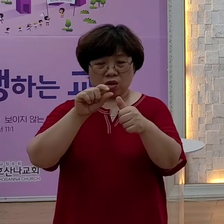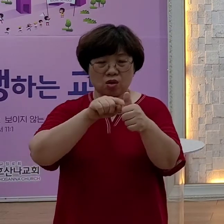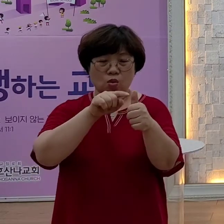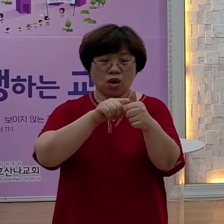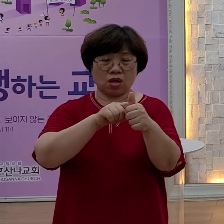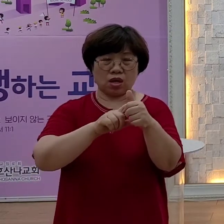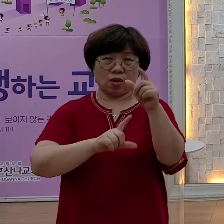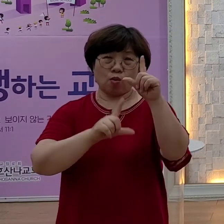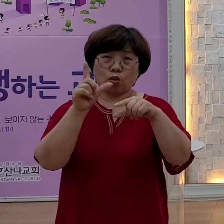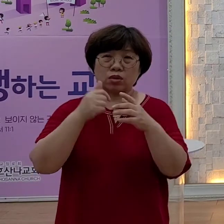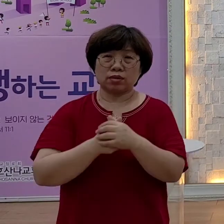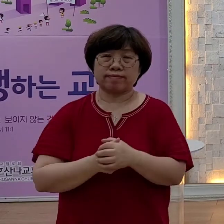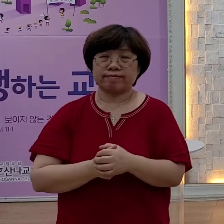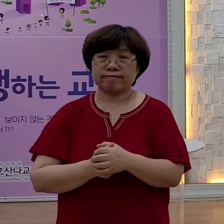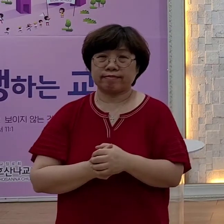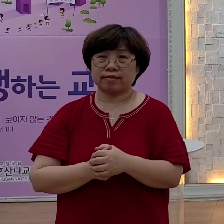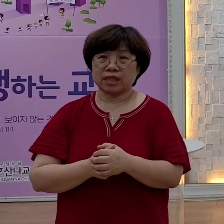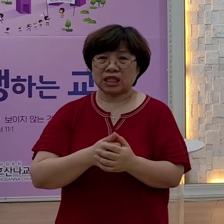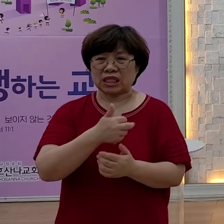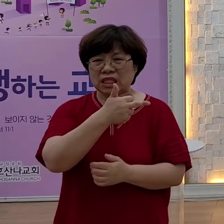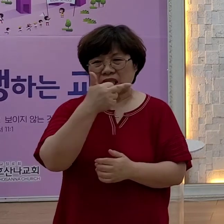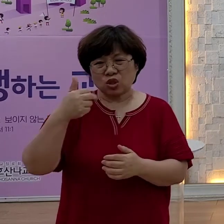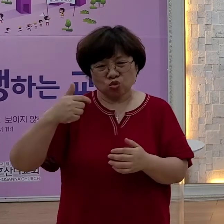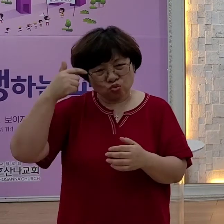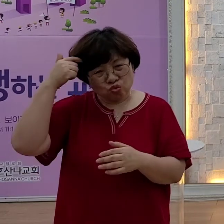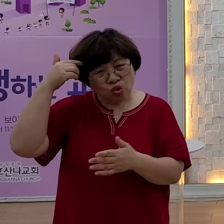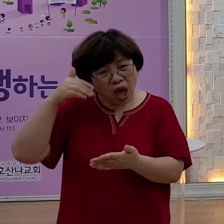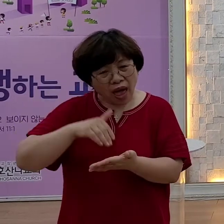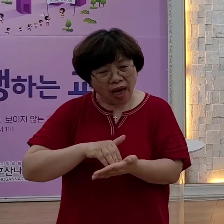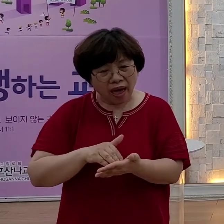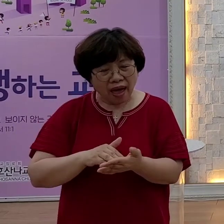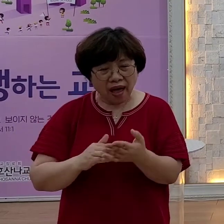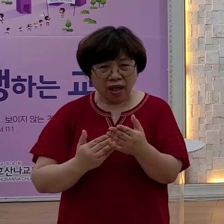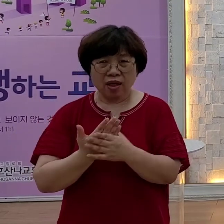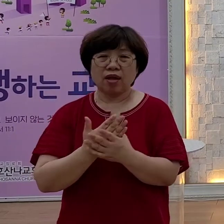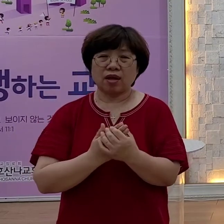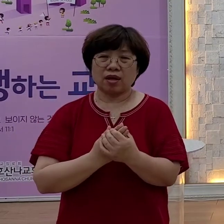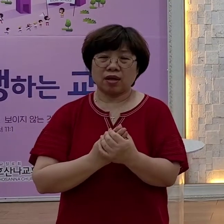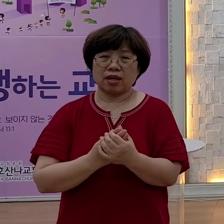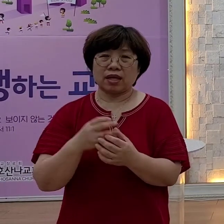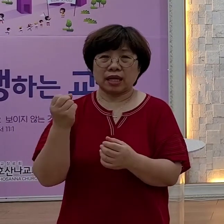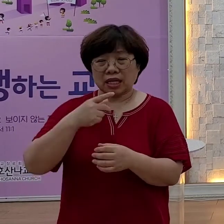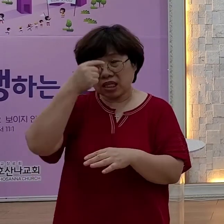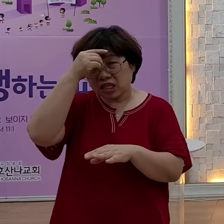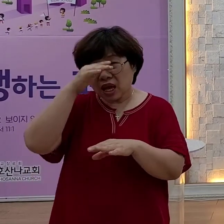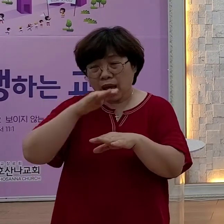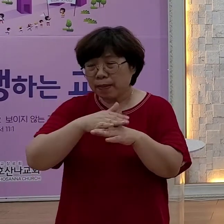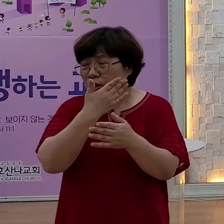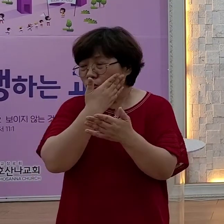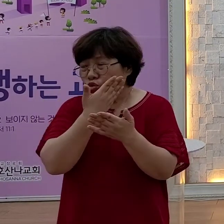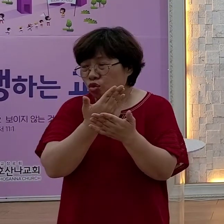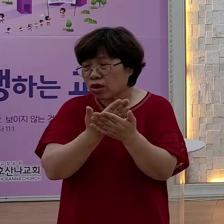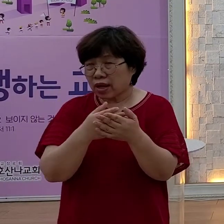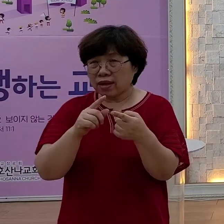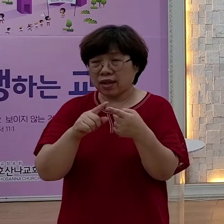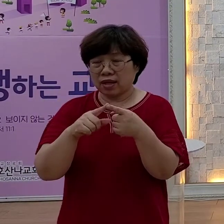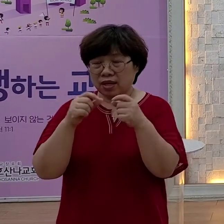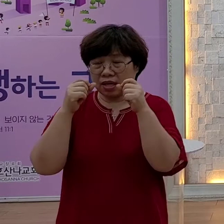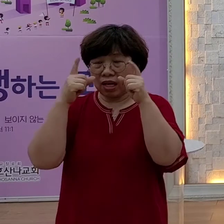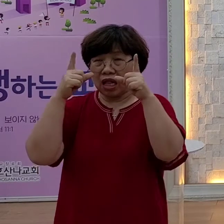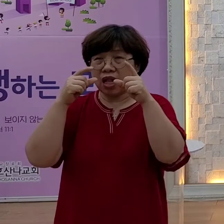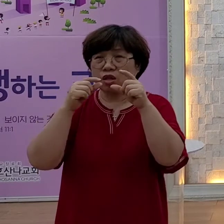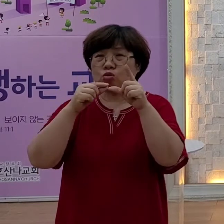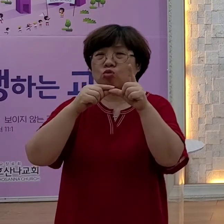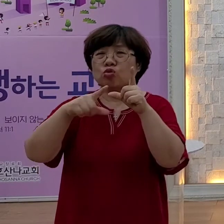결과가 뭡니까? 큰 후회와 함께 지금 다시금 이 솔로몬은 예배의 중요성을 깨달았다라는